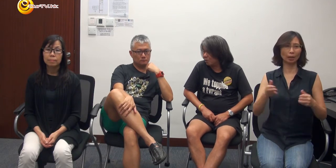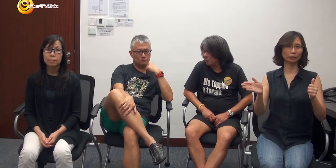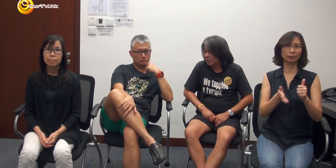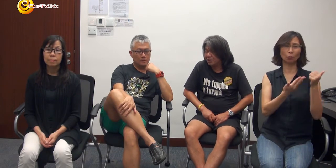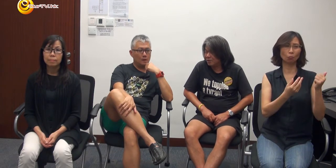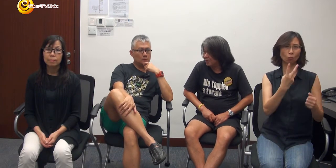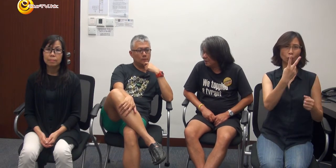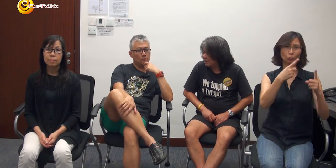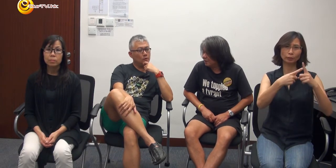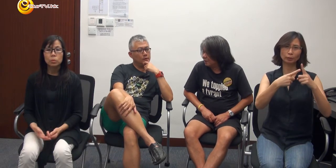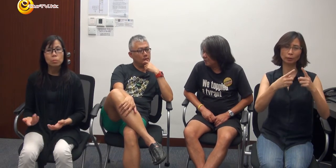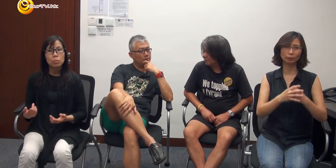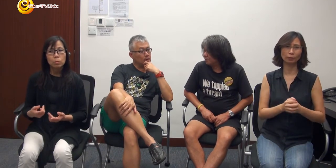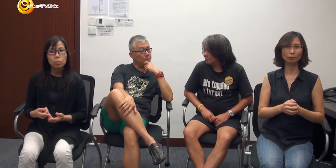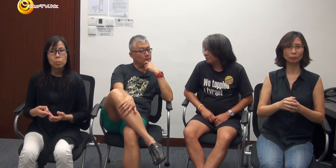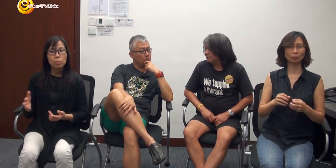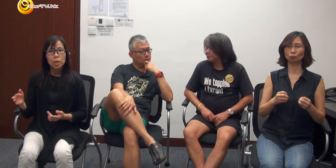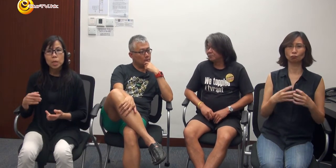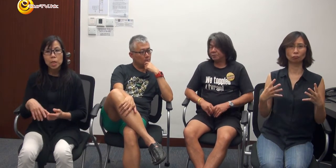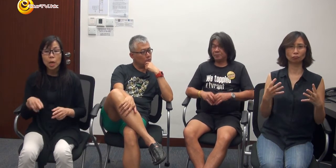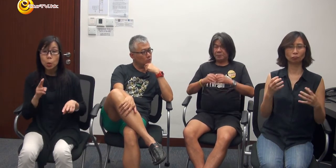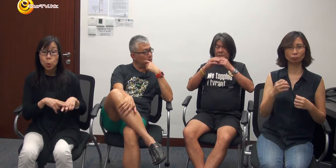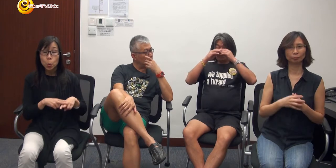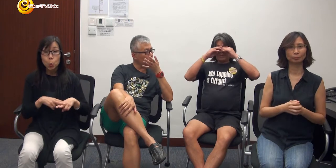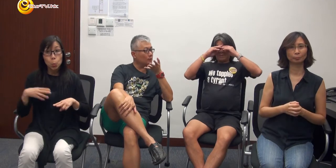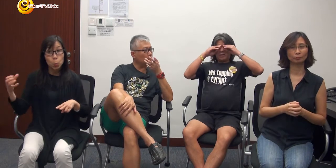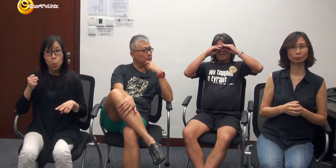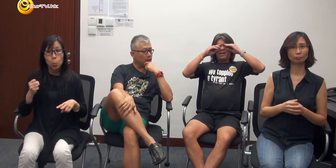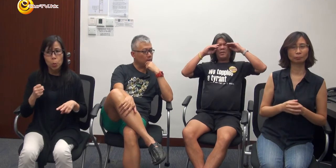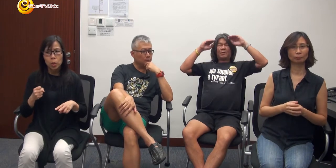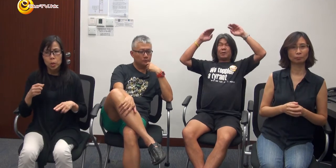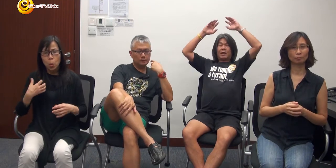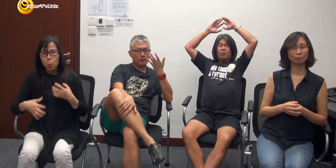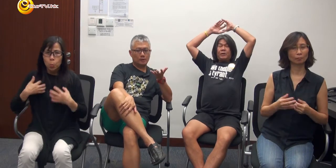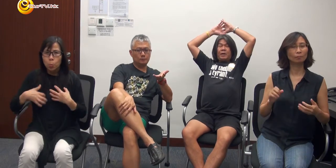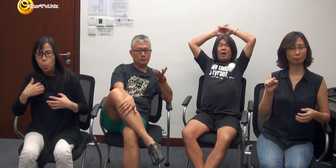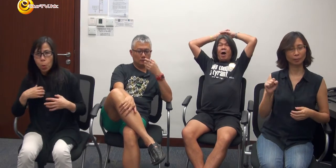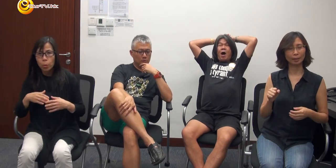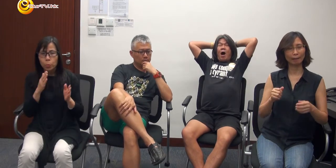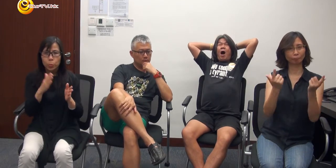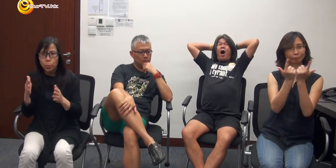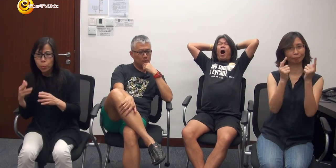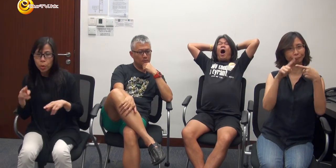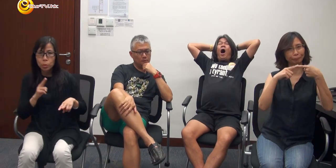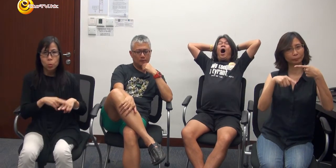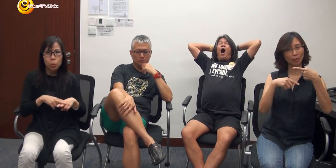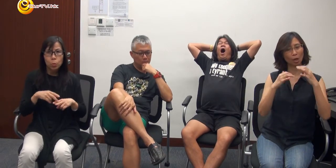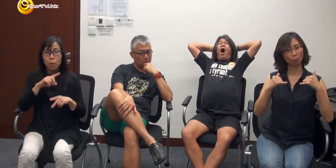噶喎！ 同埋會唔會而家因為習近平根本咧係忙於處理國內問題啊？根本好老實講就係香港問題。哎，我都唔想理